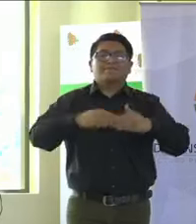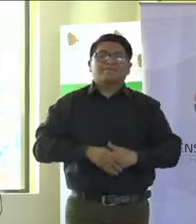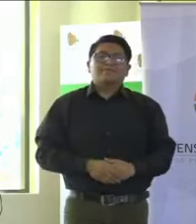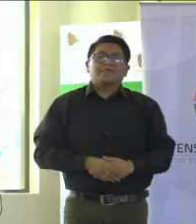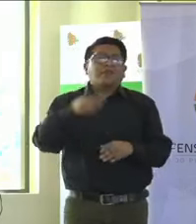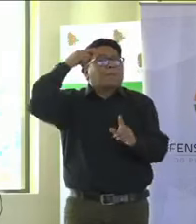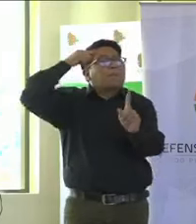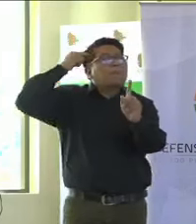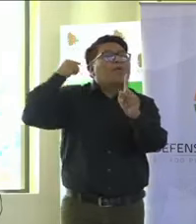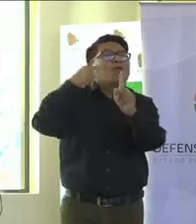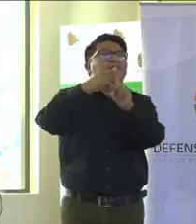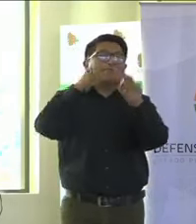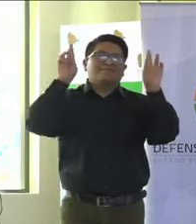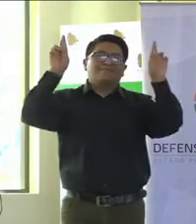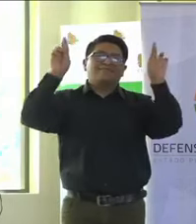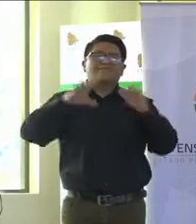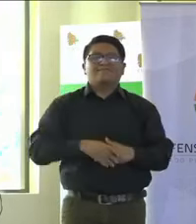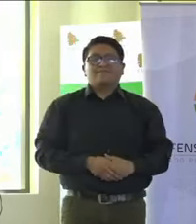sea para bien.